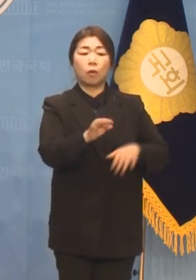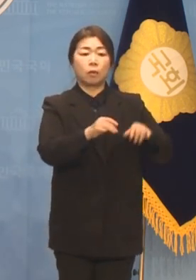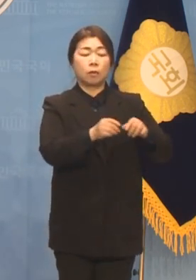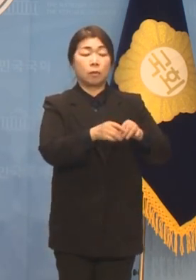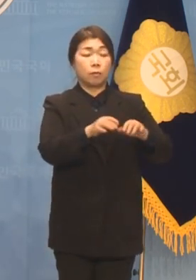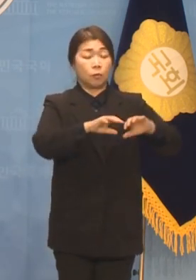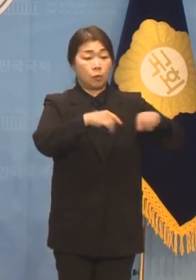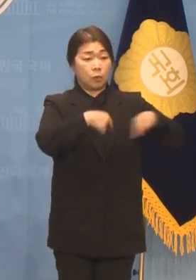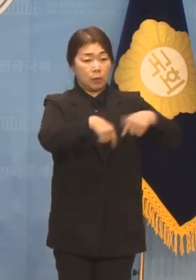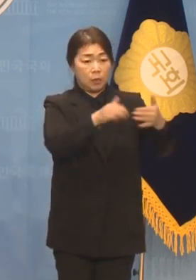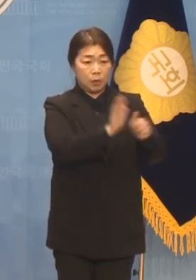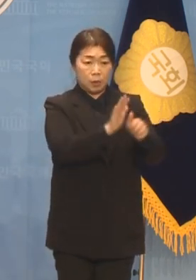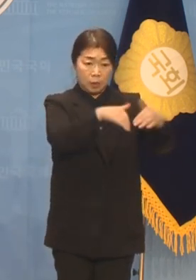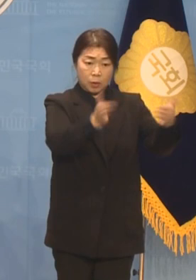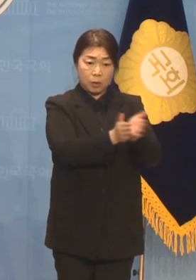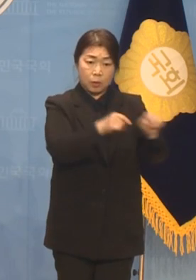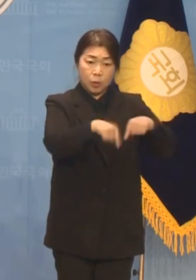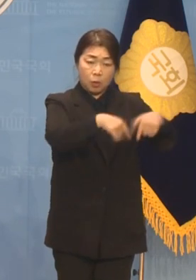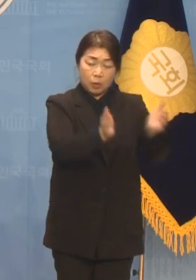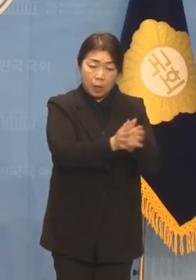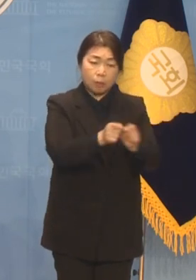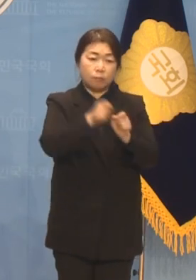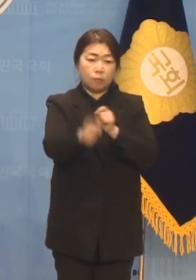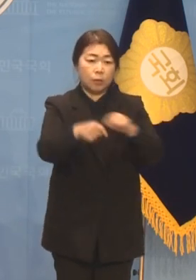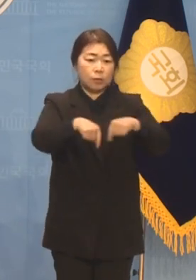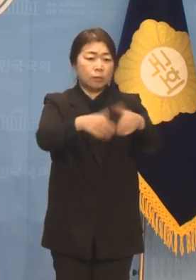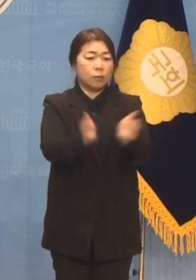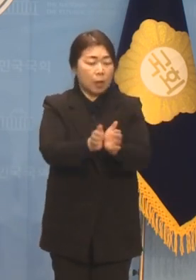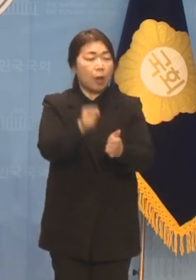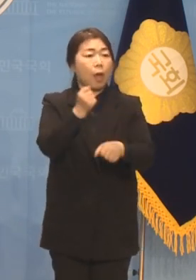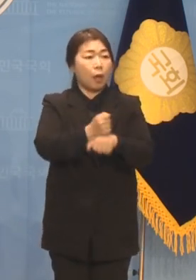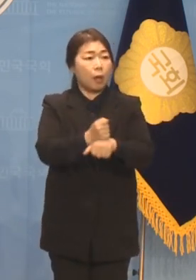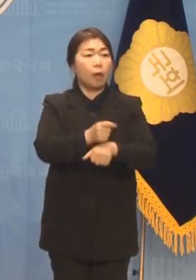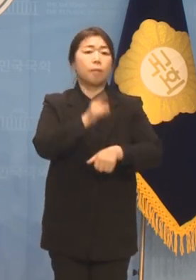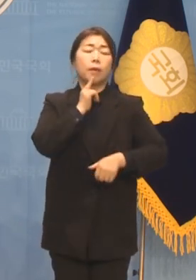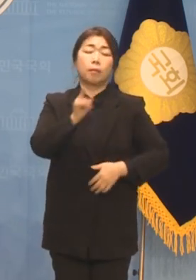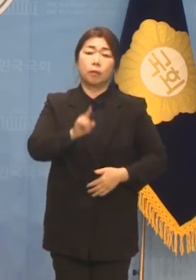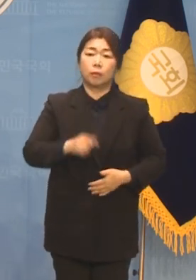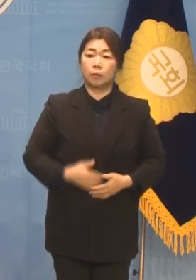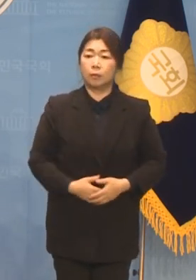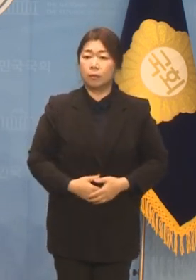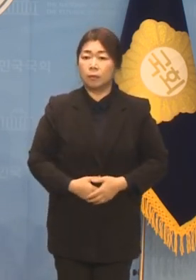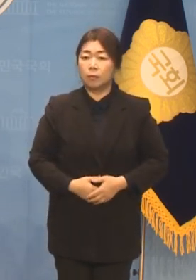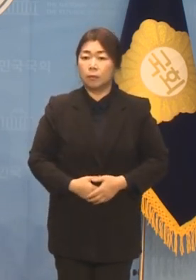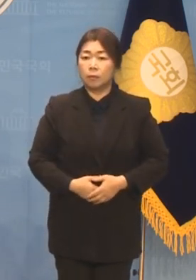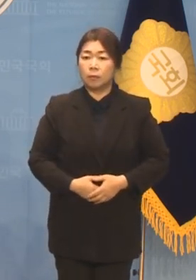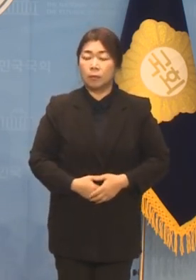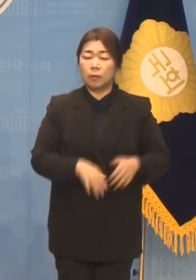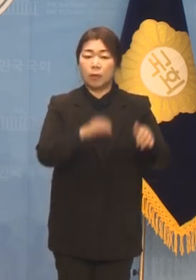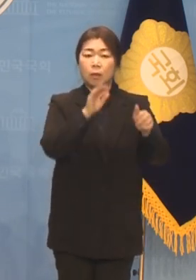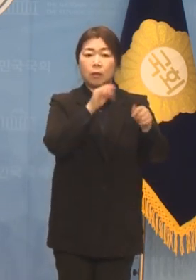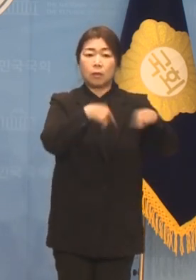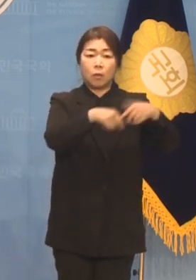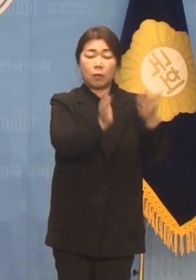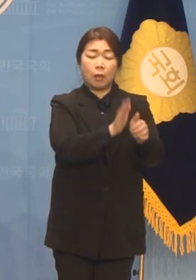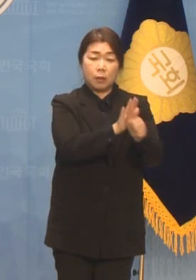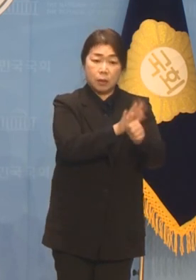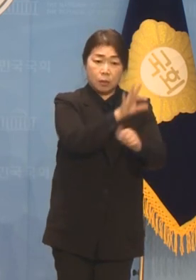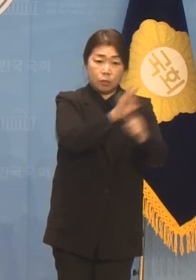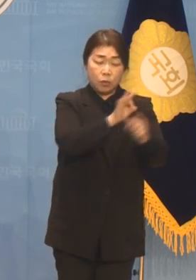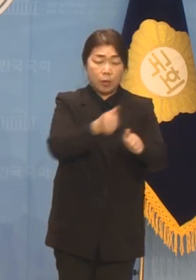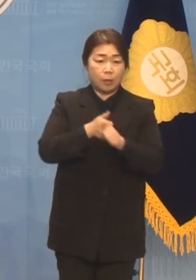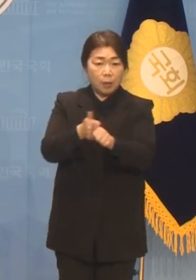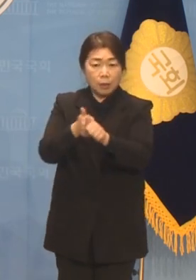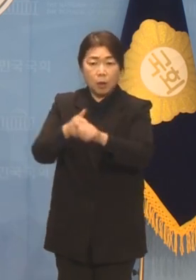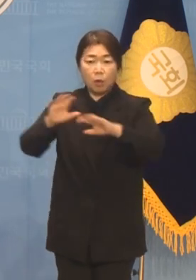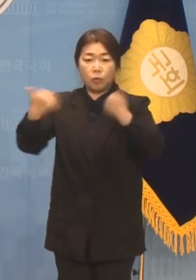복잡하니 병립형 비례대표제로 돌아가서 국민이 준 표보다 더 많은 의석을 갖겠다는 국민의힘의